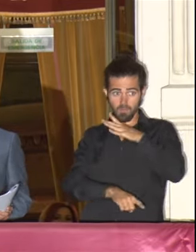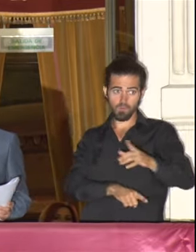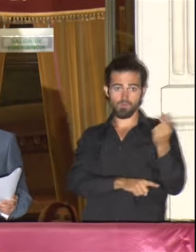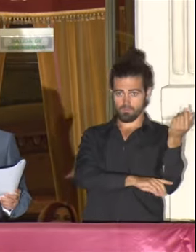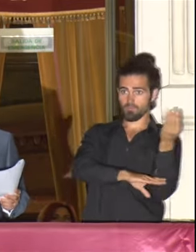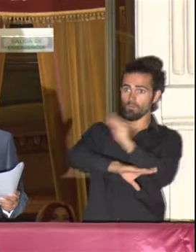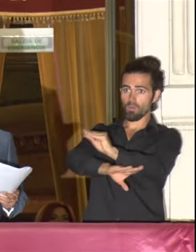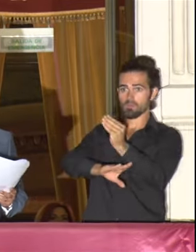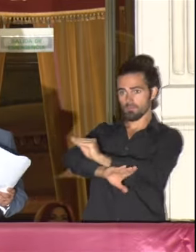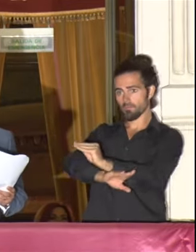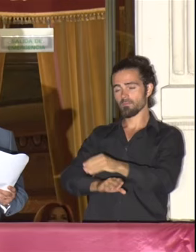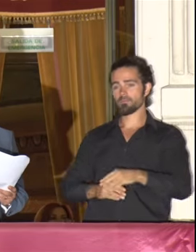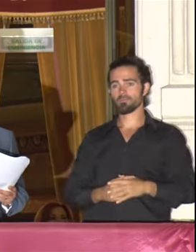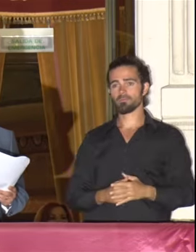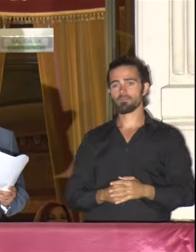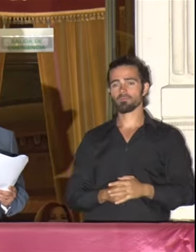económicamente.